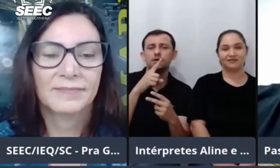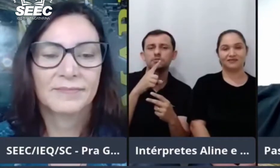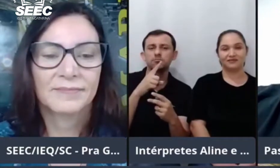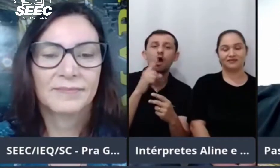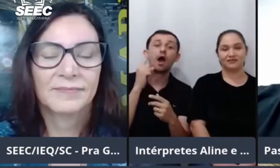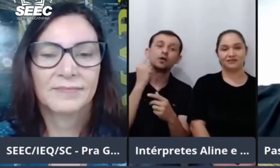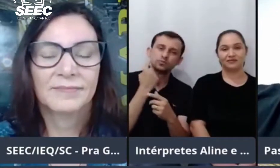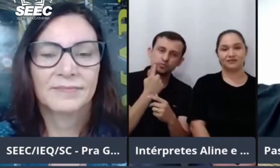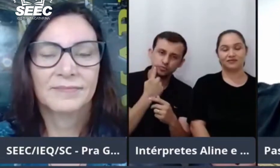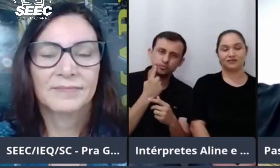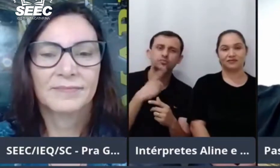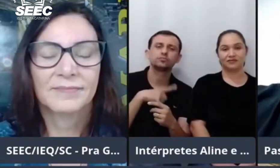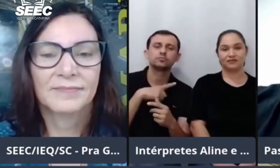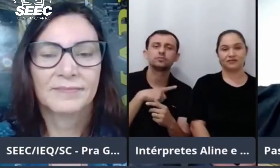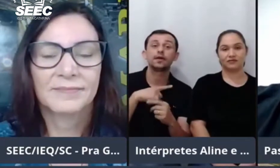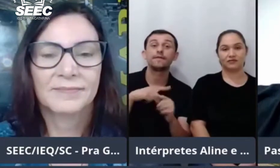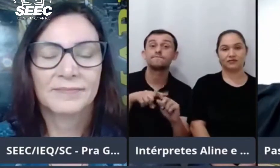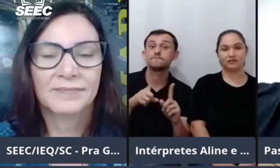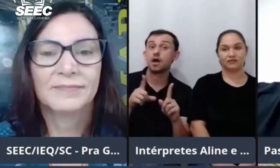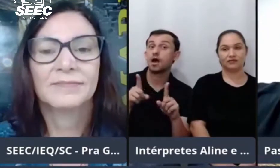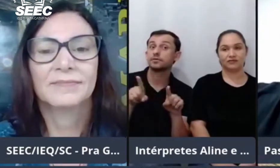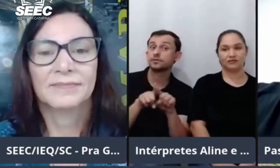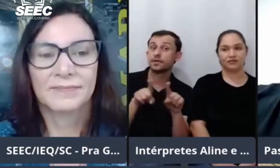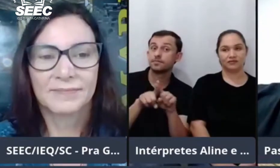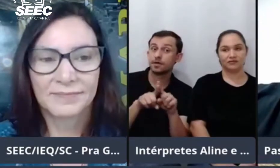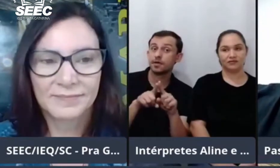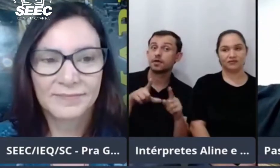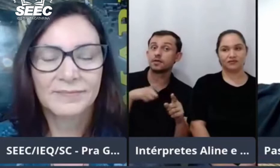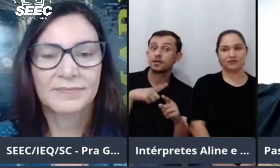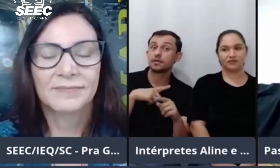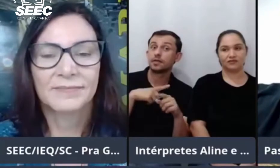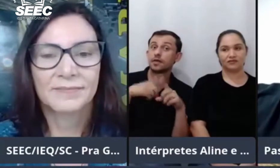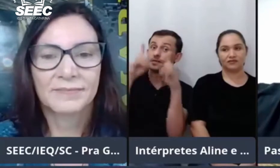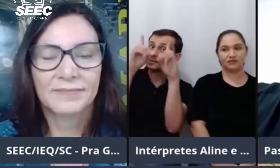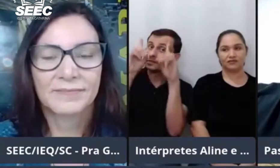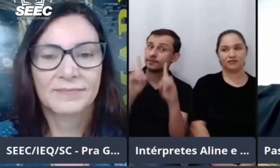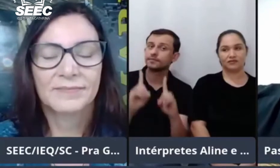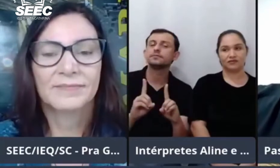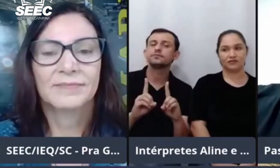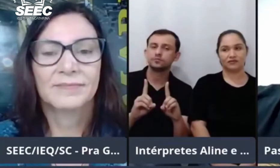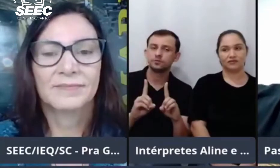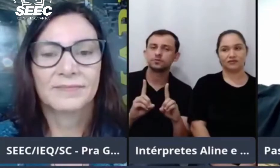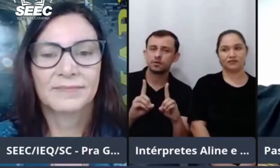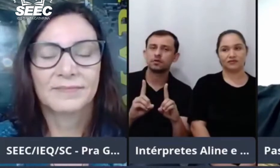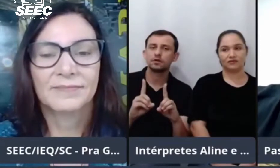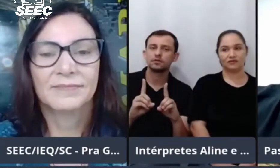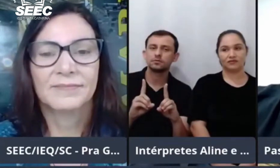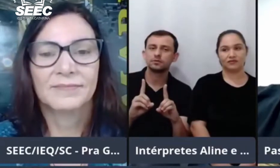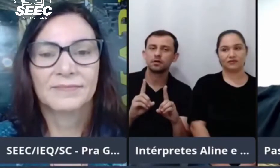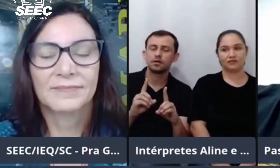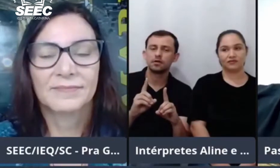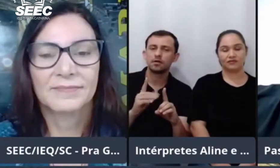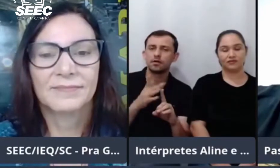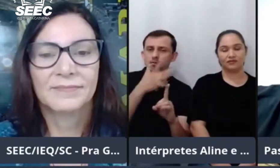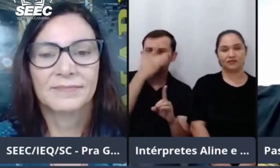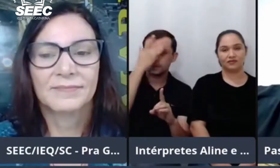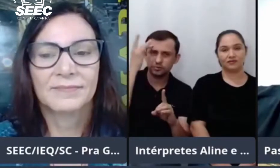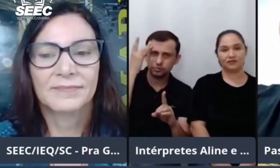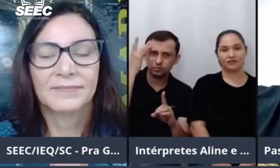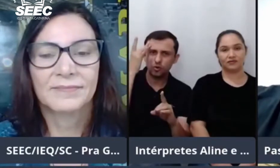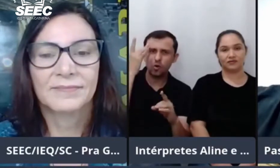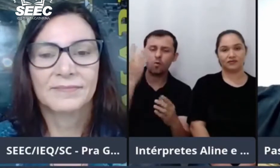conseguimos realizar, não só ele, com outros que vieram, um culto de inclusão, no qual levamos eles ao altar,